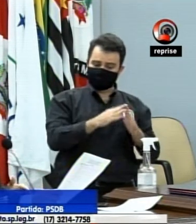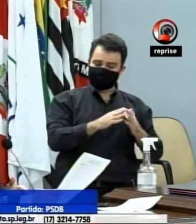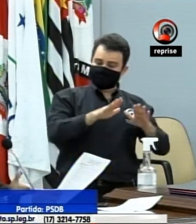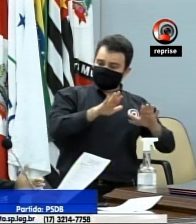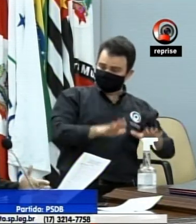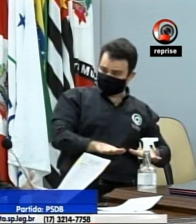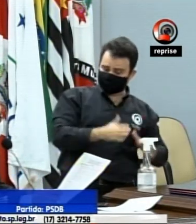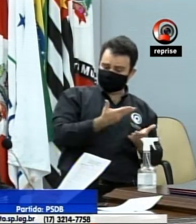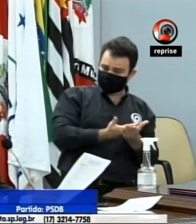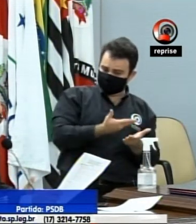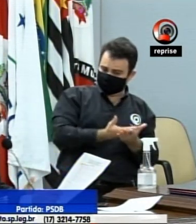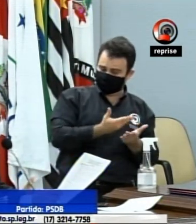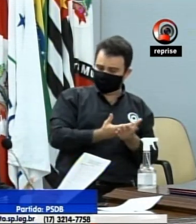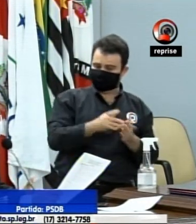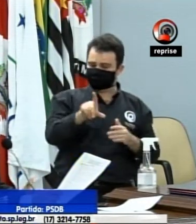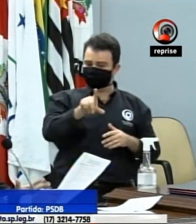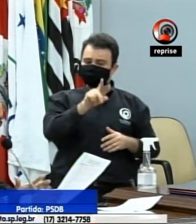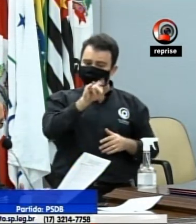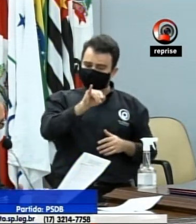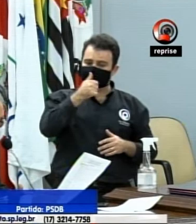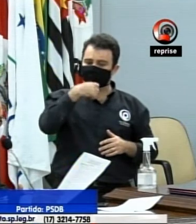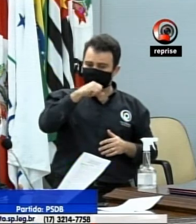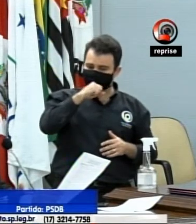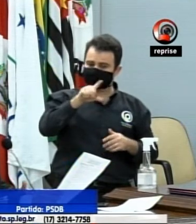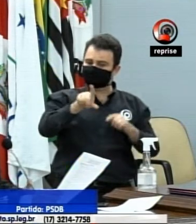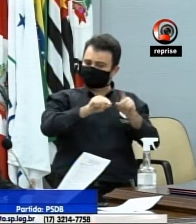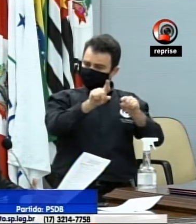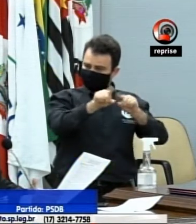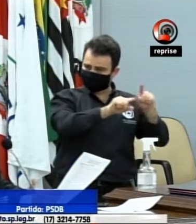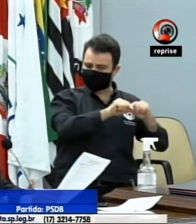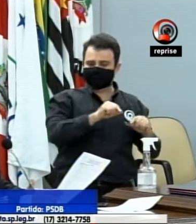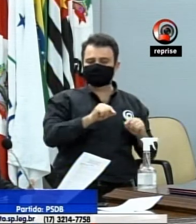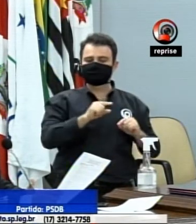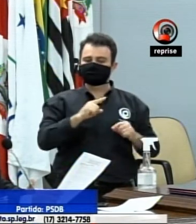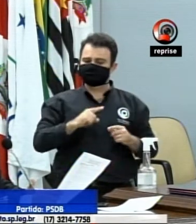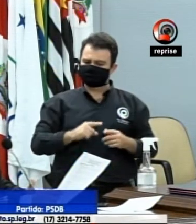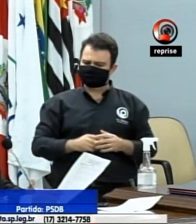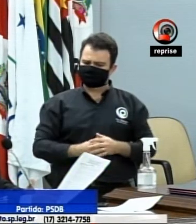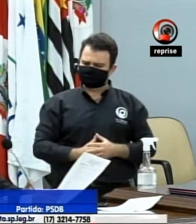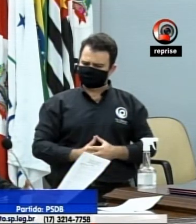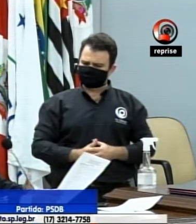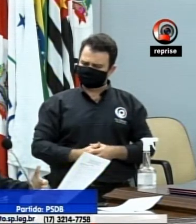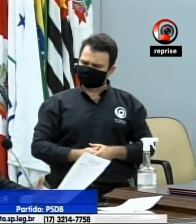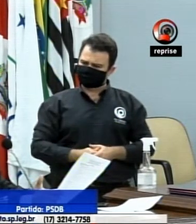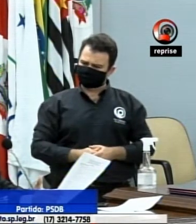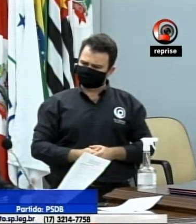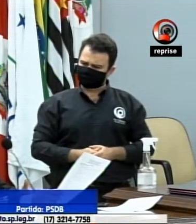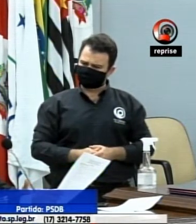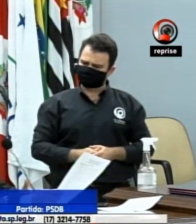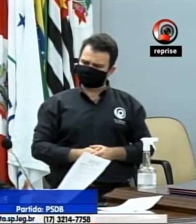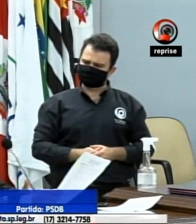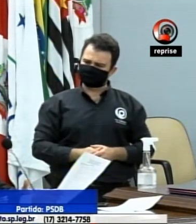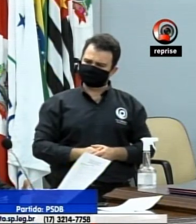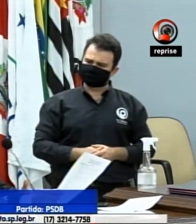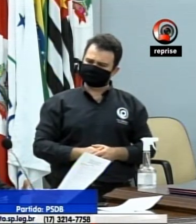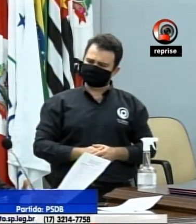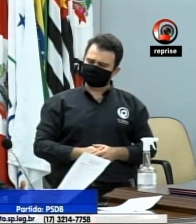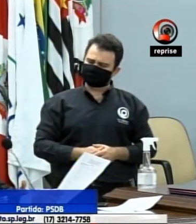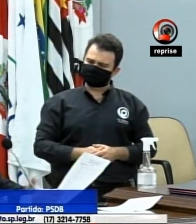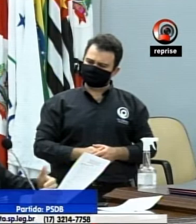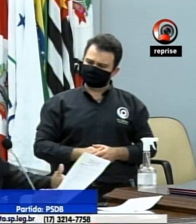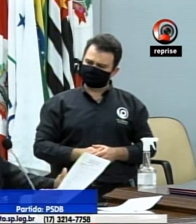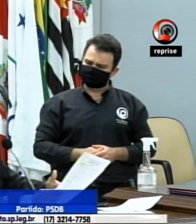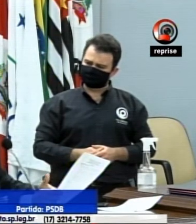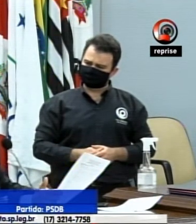fica com o filho em casa. Ok? Agora, a senhora falou de morte, de responsabilidade, então eu pergunto, e